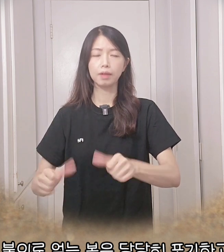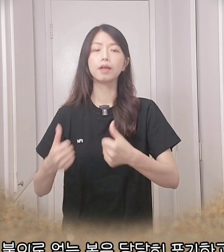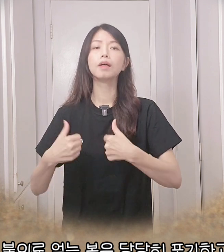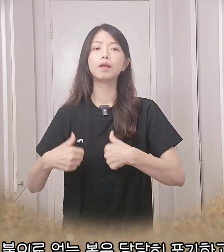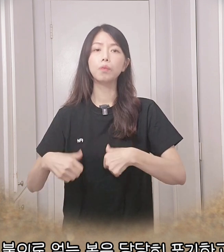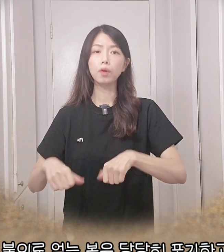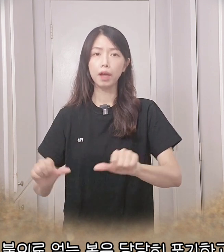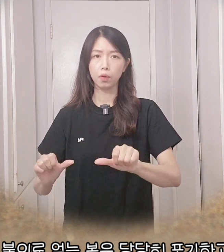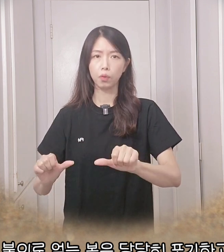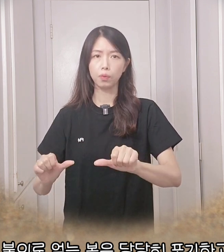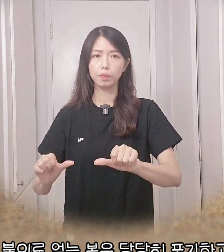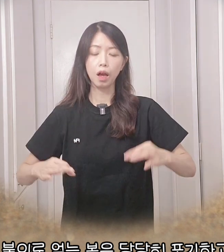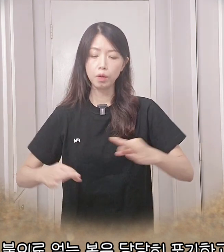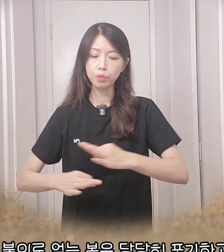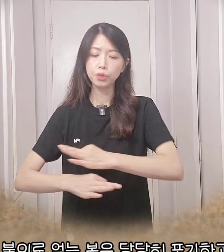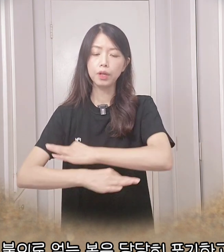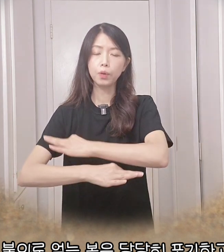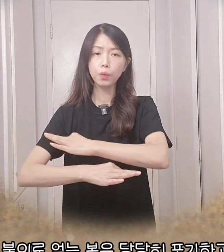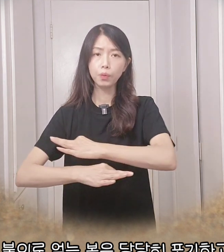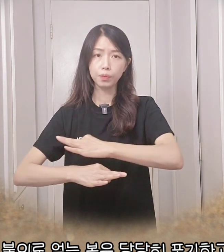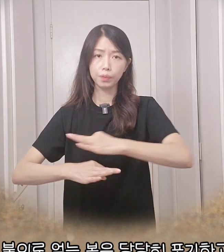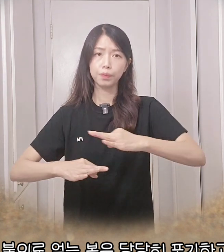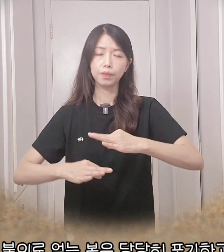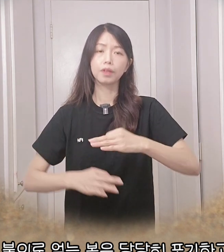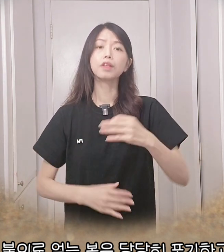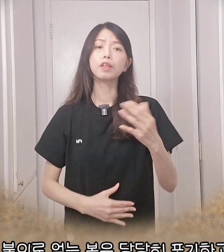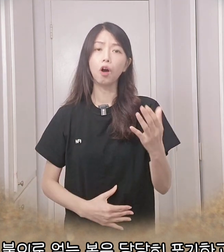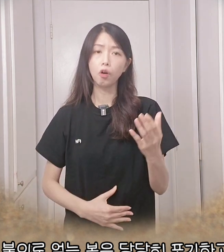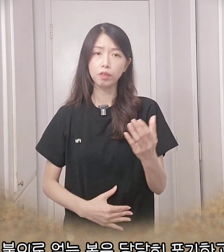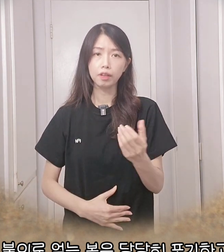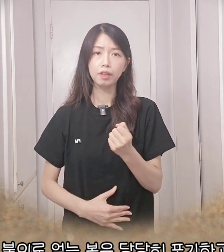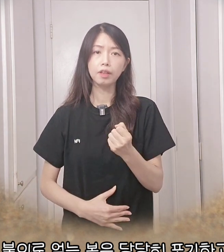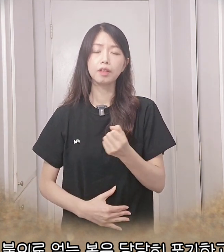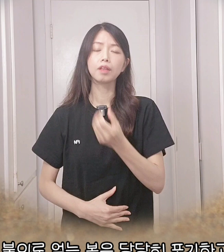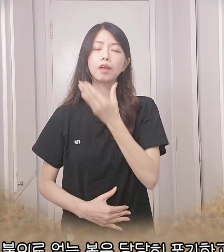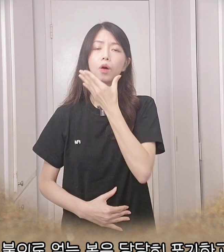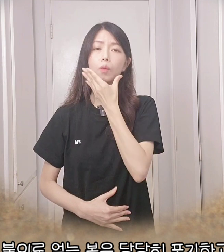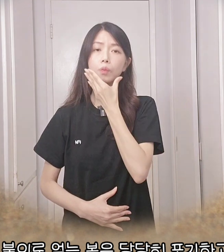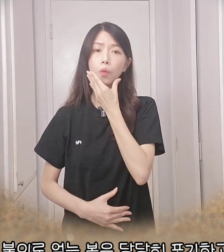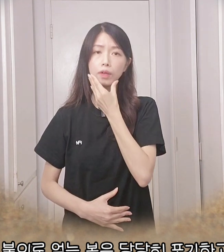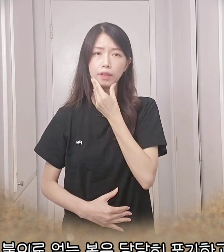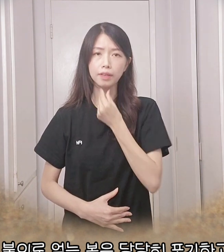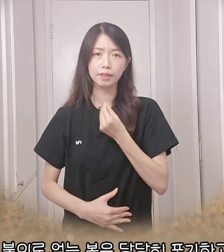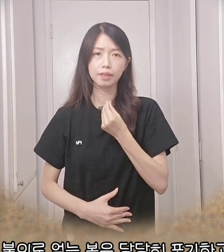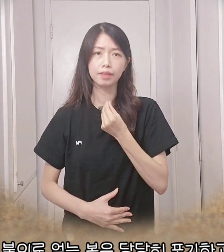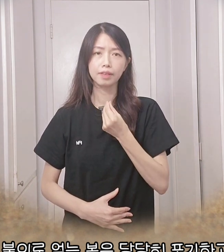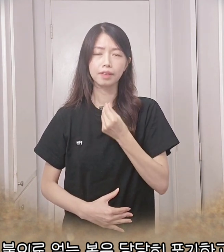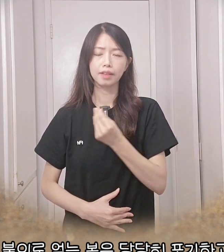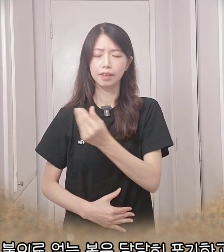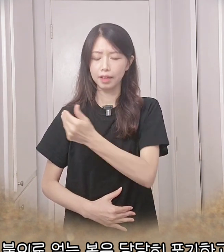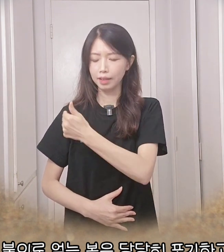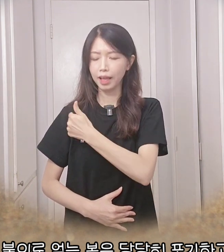포기하다, 포기하고. 불의로 얻는 복은